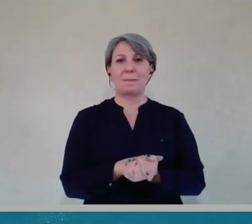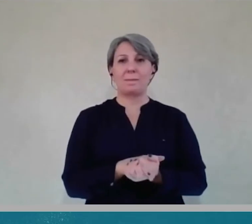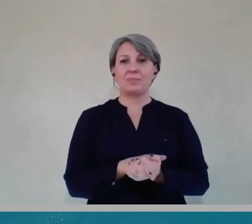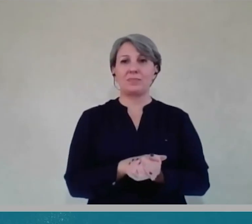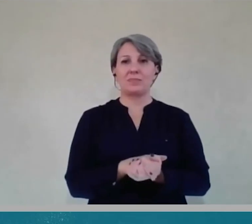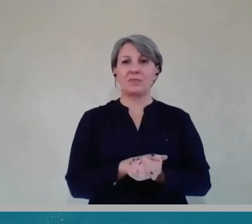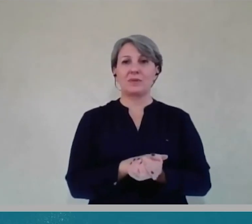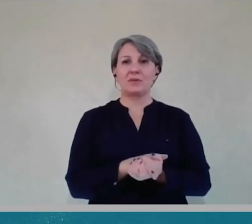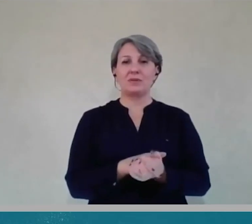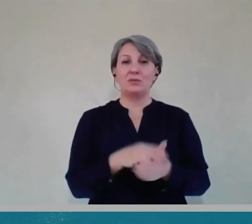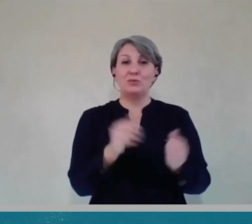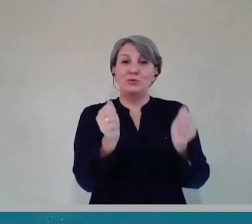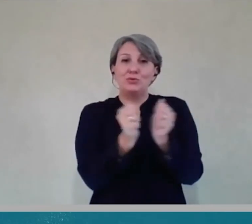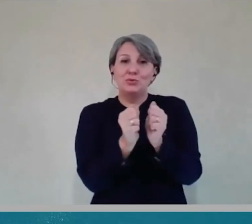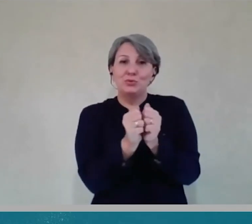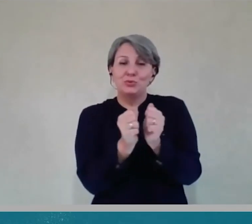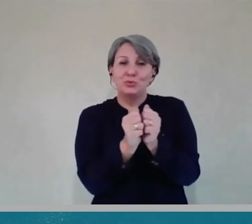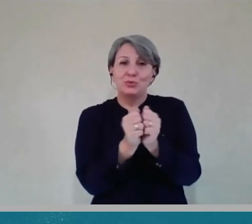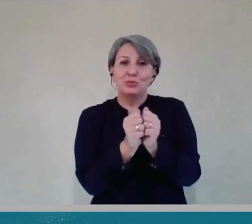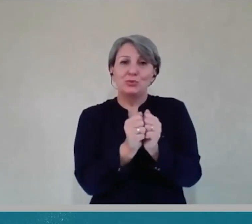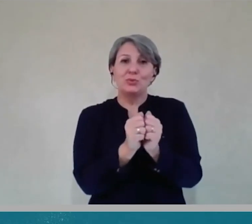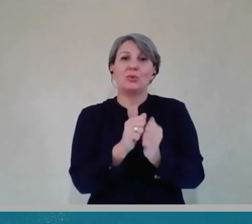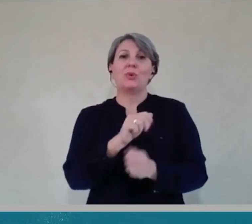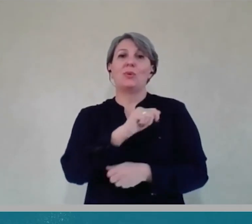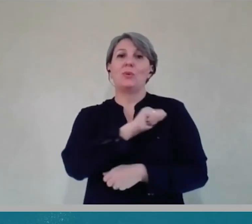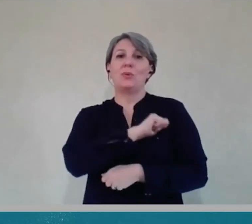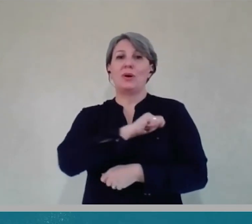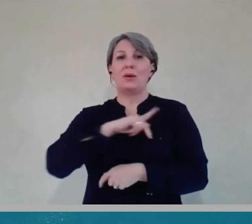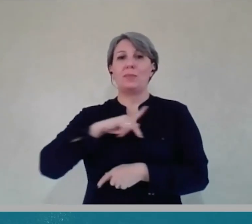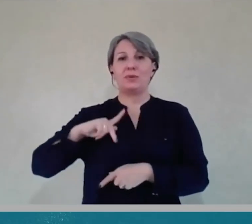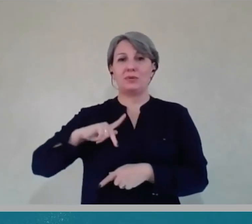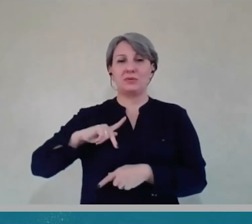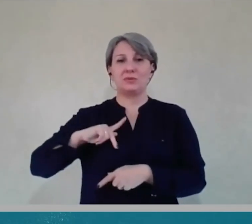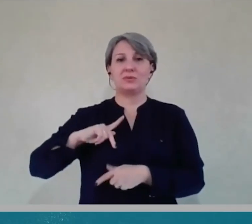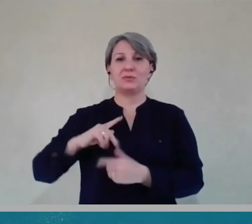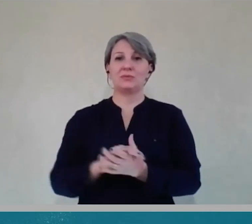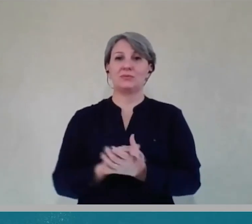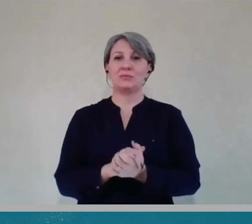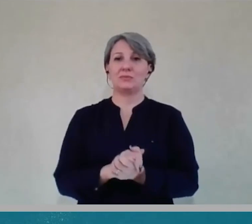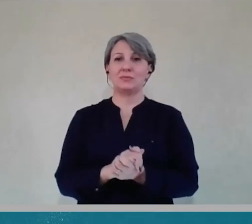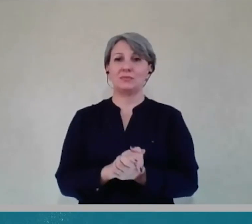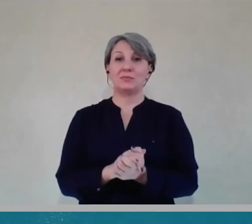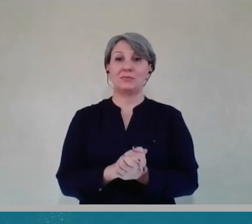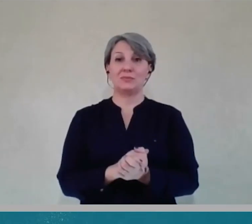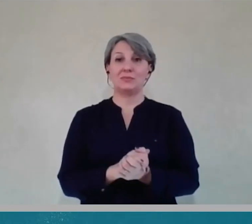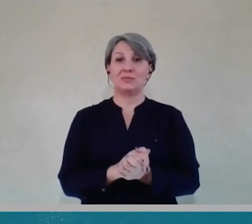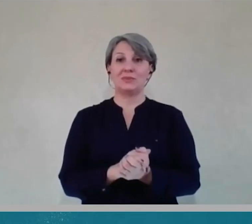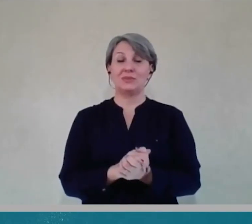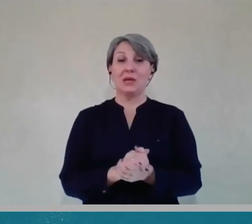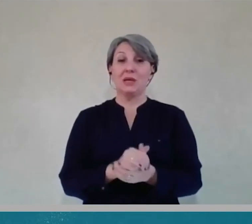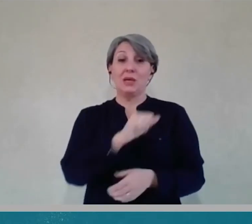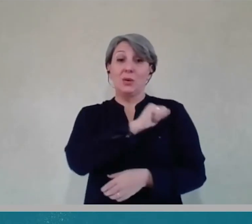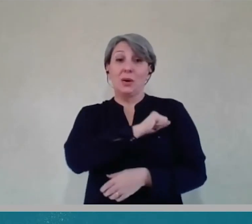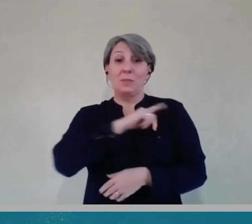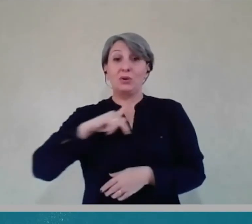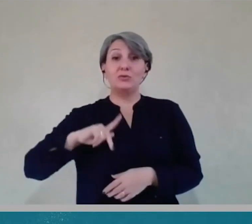o apóstolo. E esse apóstolo vai levar você à comunhão com